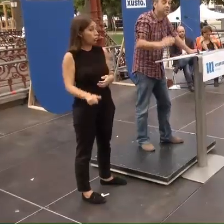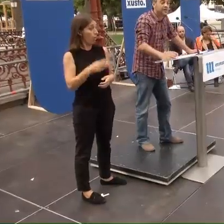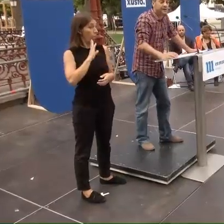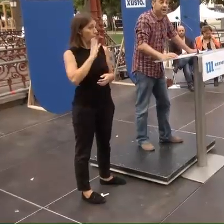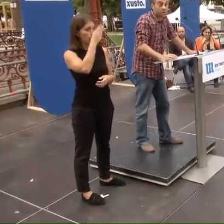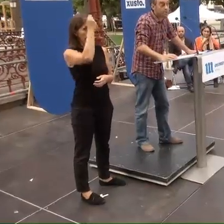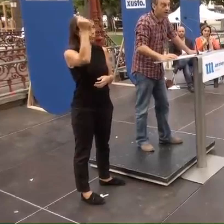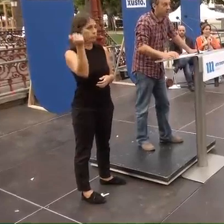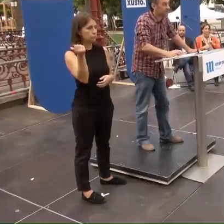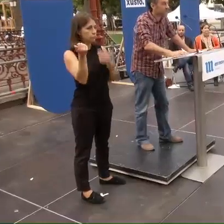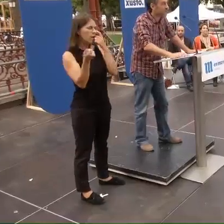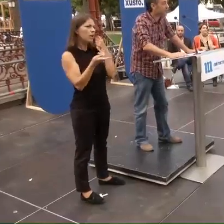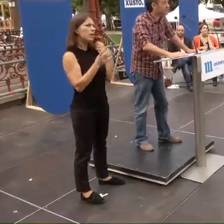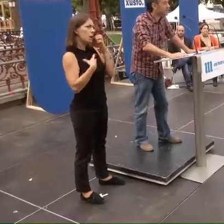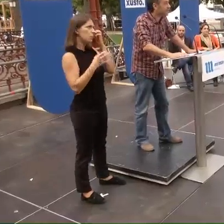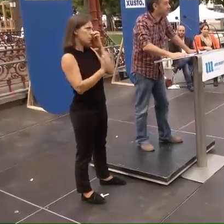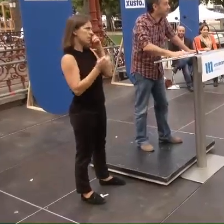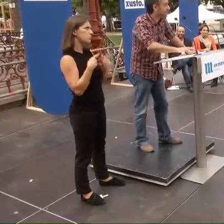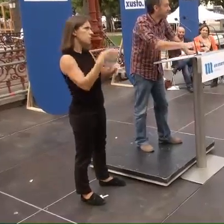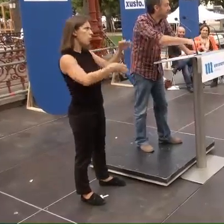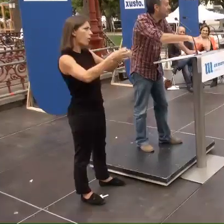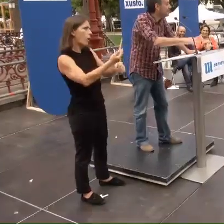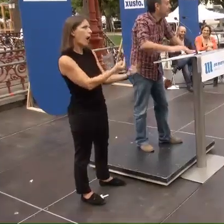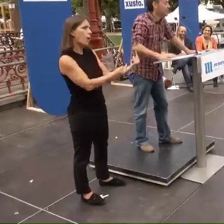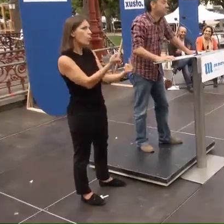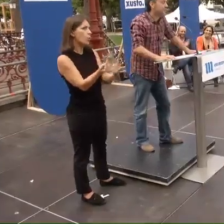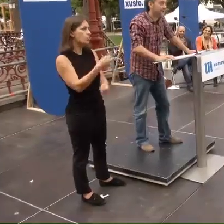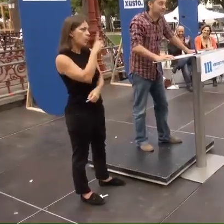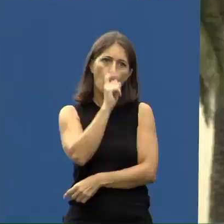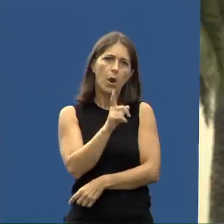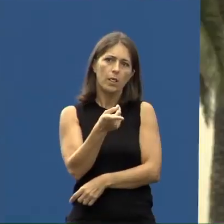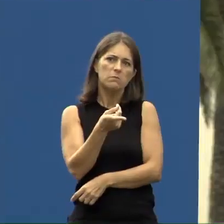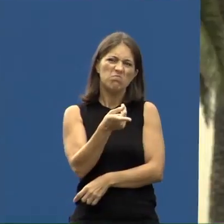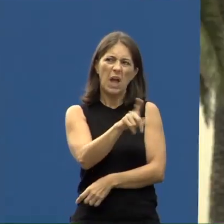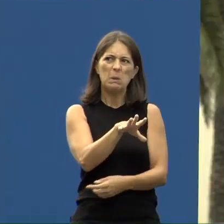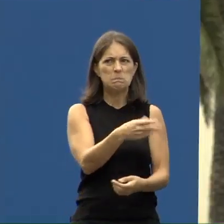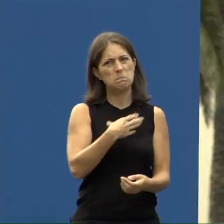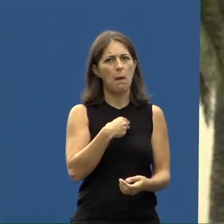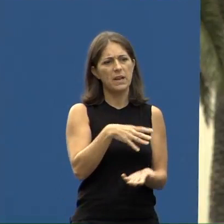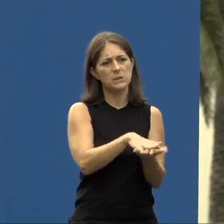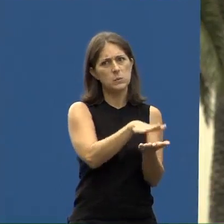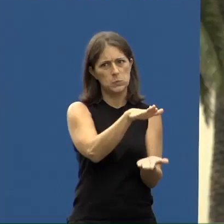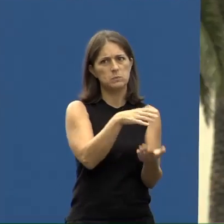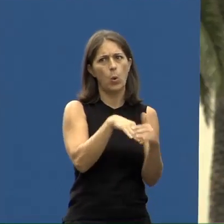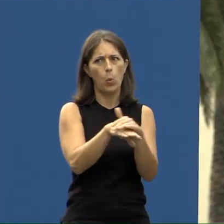excepto nalgún xulgado de instrucción, seguramente aínda anden os papéis por aí.